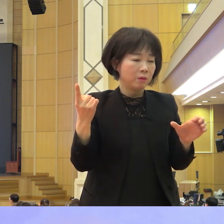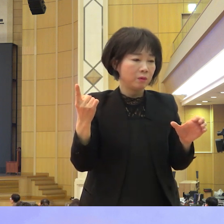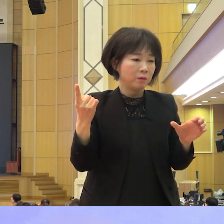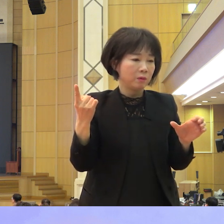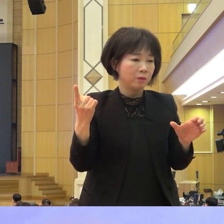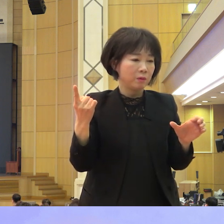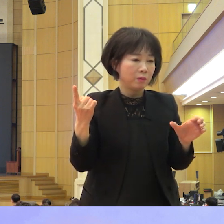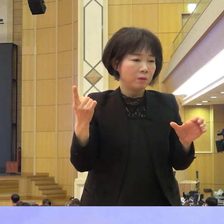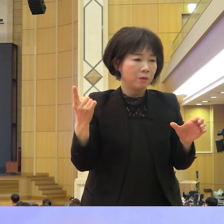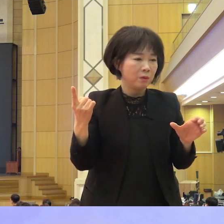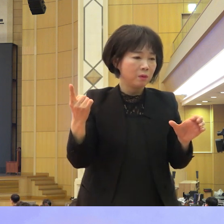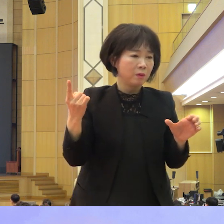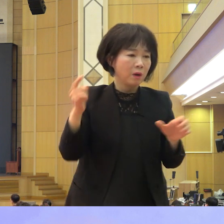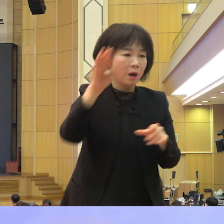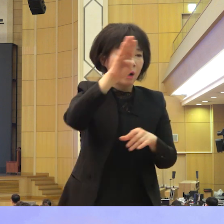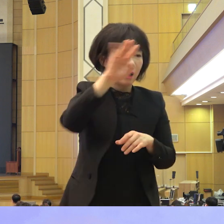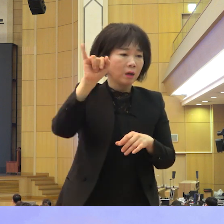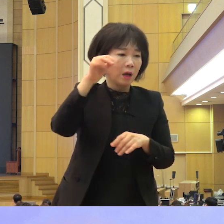페이지수로